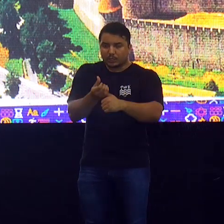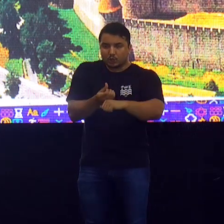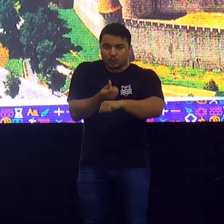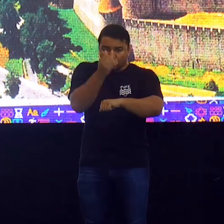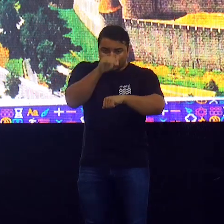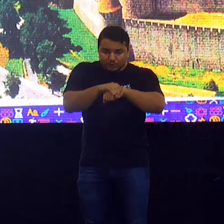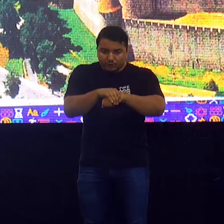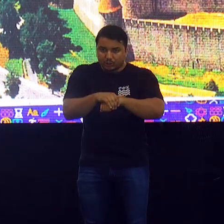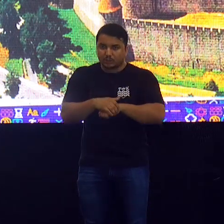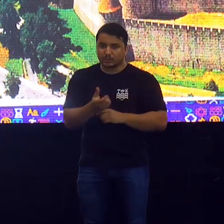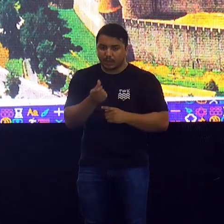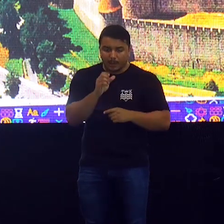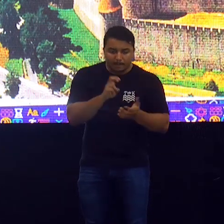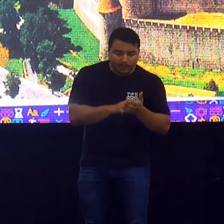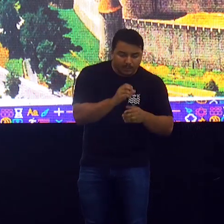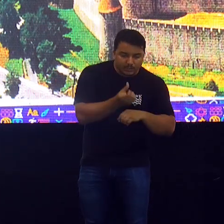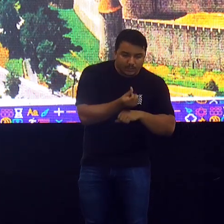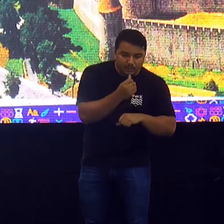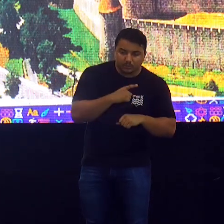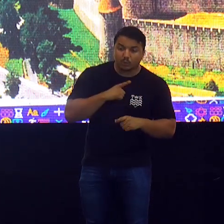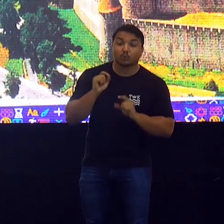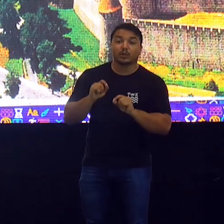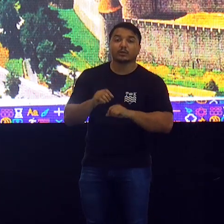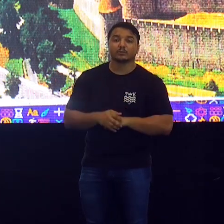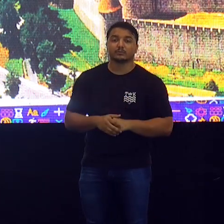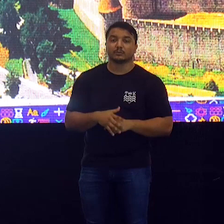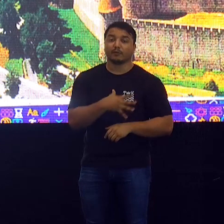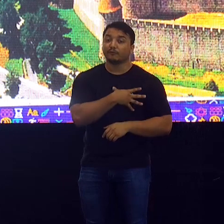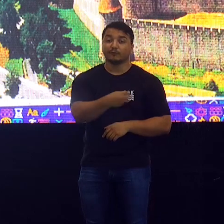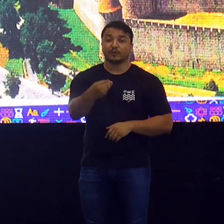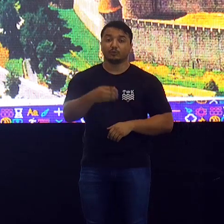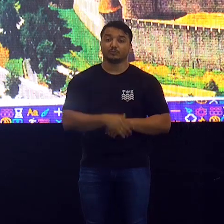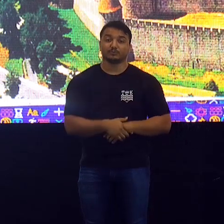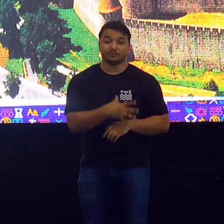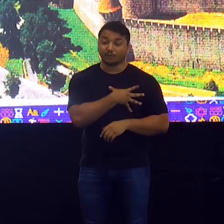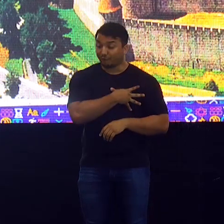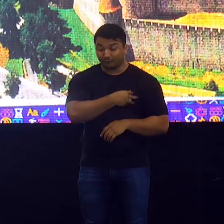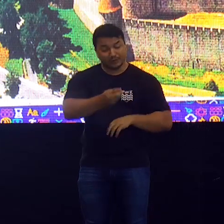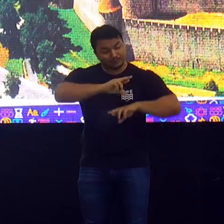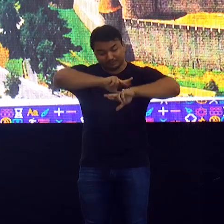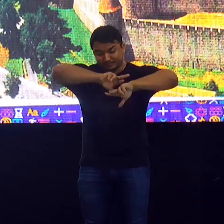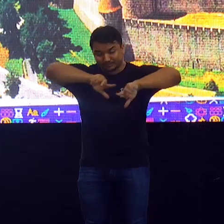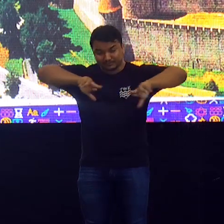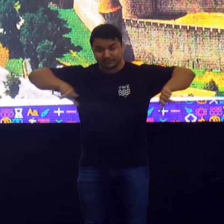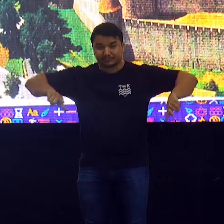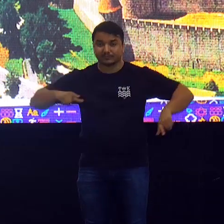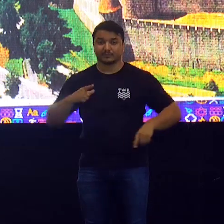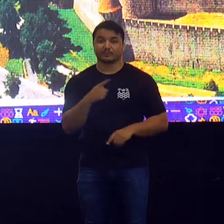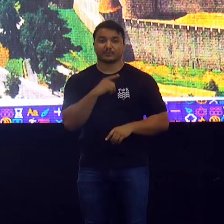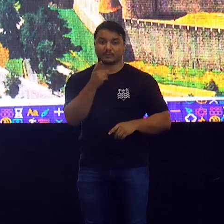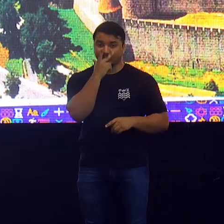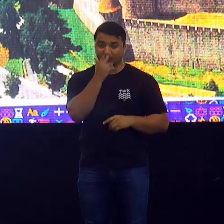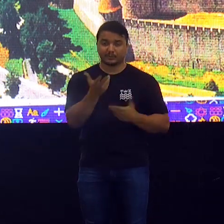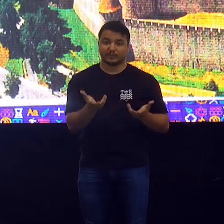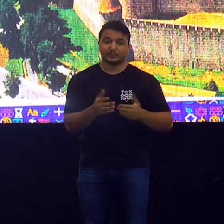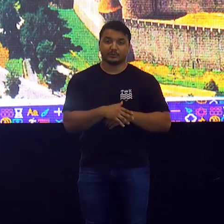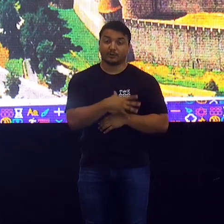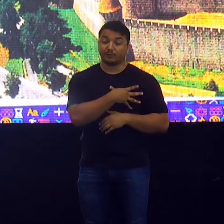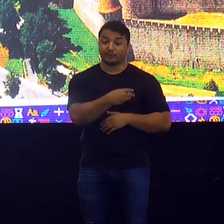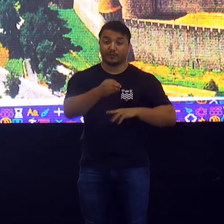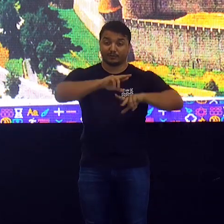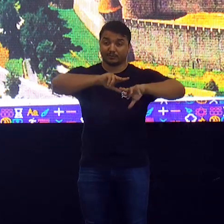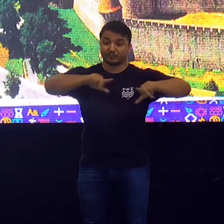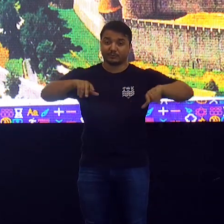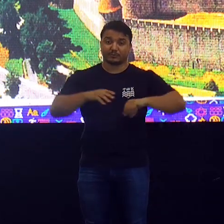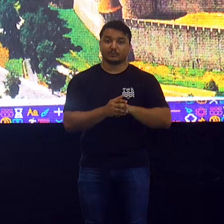horas da noite, saindo 6 horas da manhã, tu acha que vai sair o quê? Menino. Queira ou não queira, ainda é videogame de pobre, né? Minha